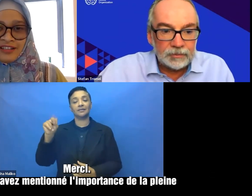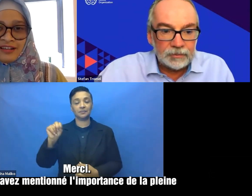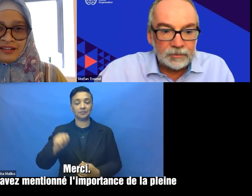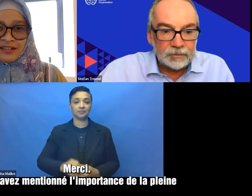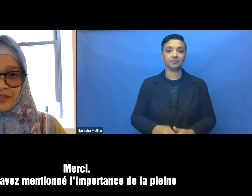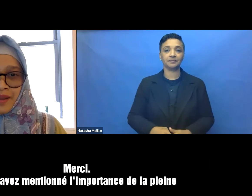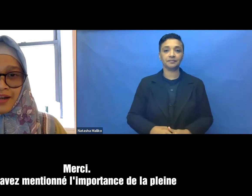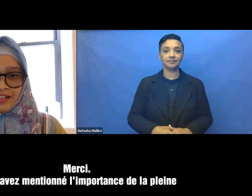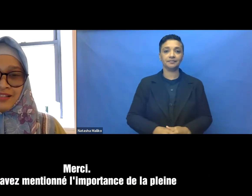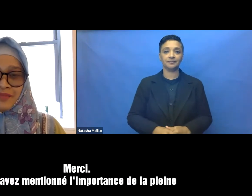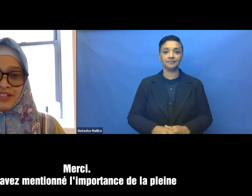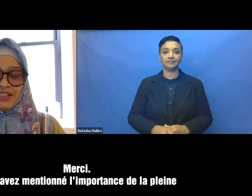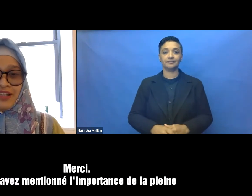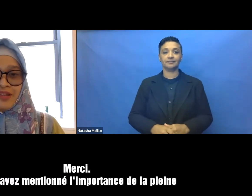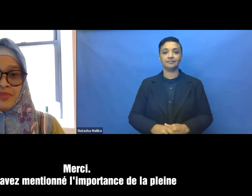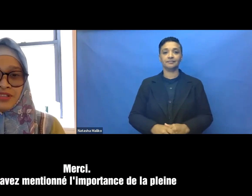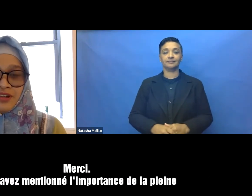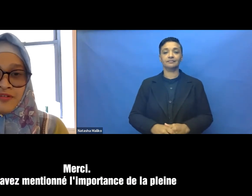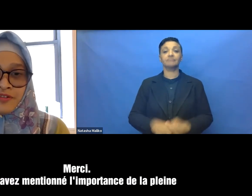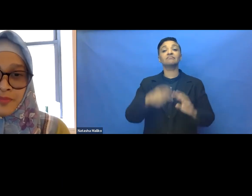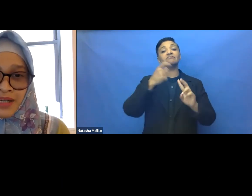en développement.